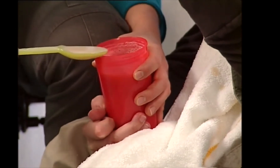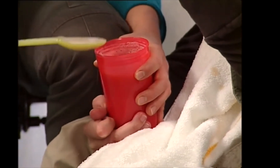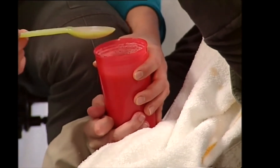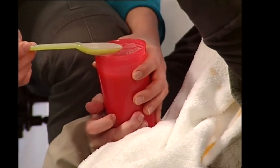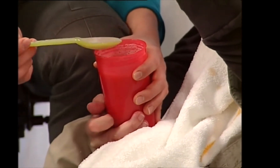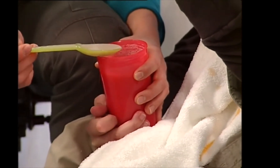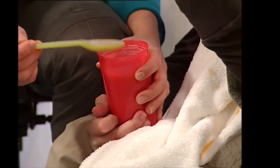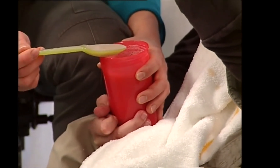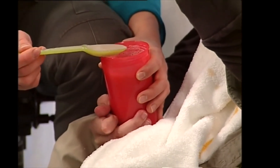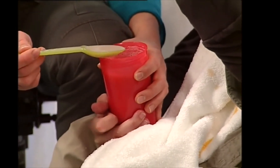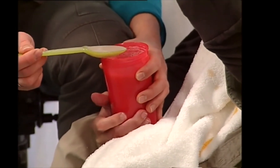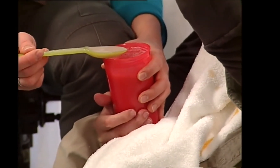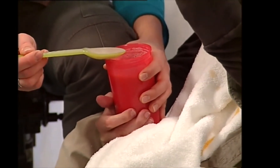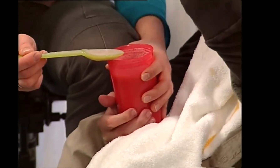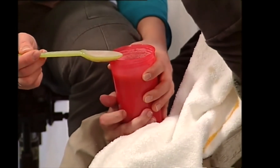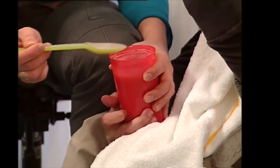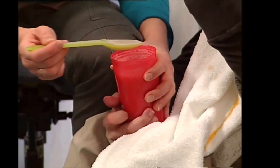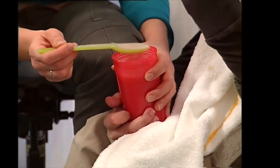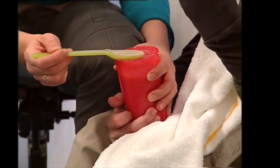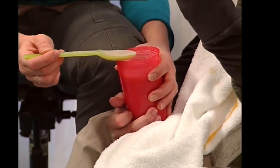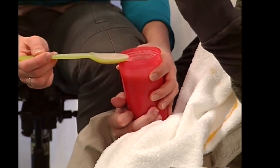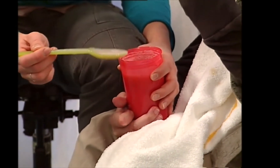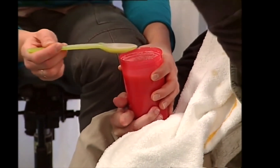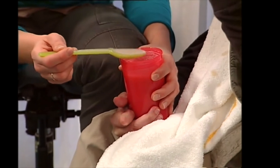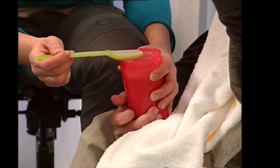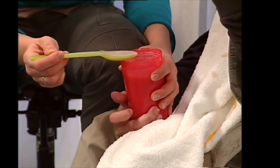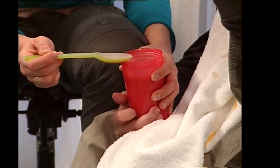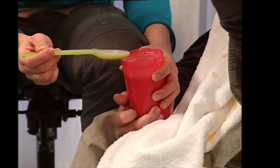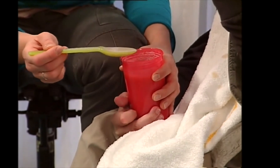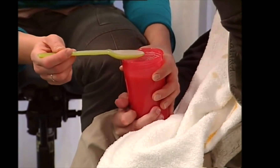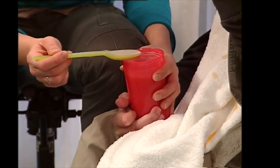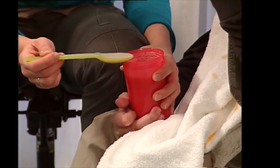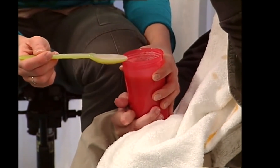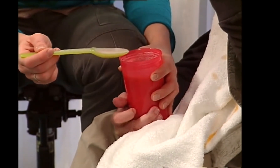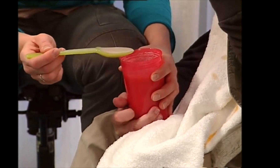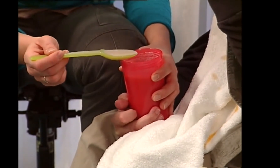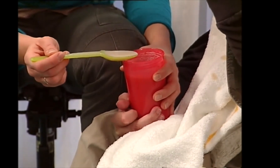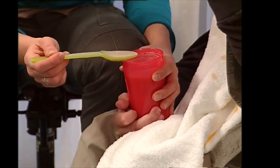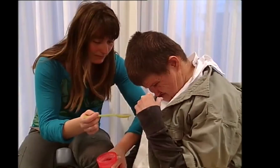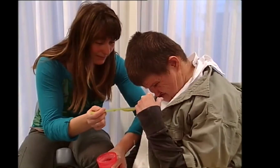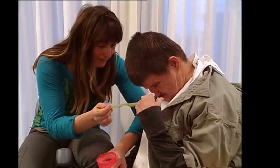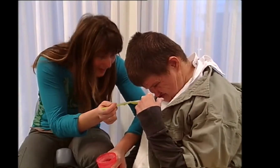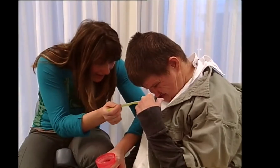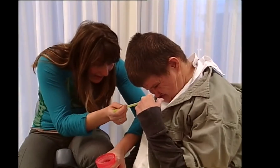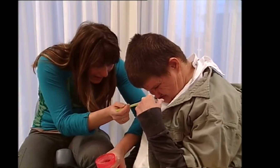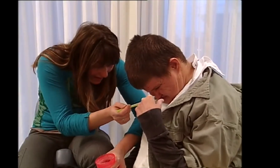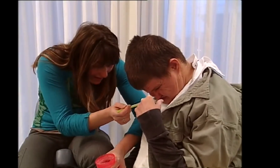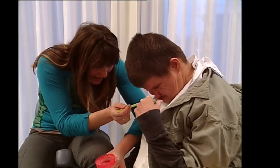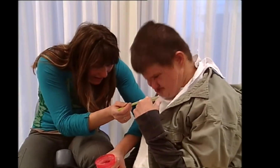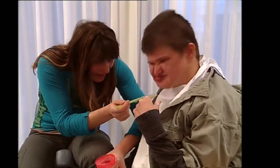Hiermee probeer ik zijn aandacht en alertheid te krijgen. Hij houdt deze zelf vast. Nou kan hij tegelijk